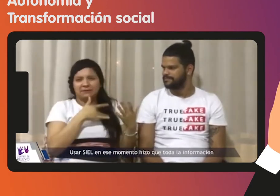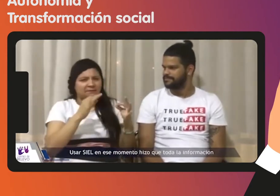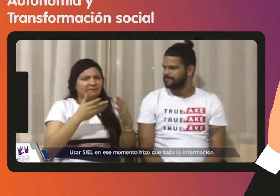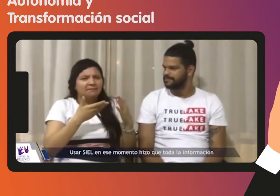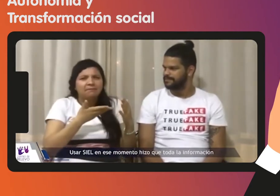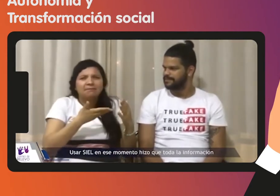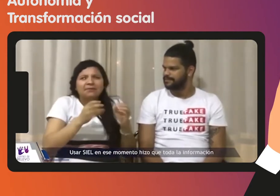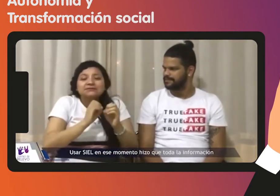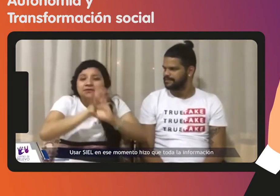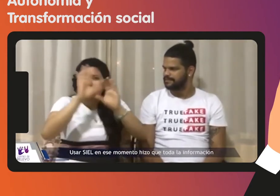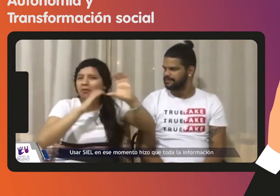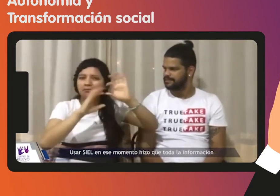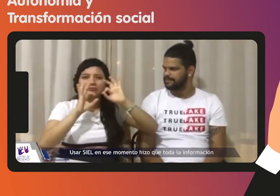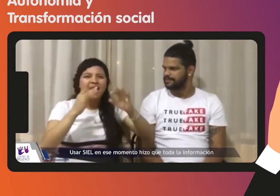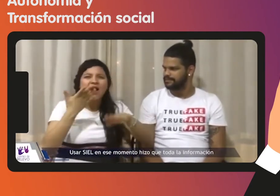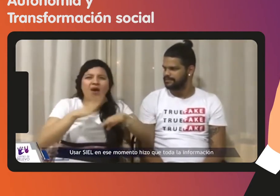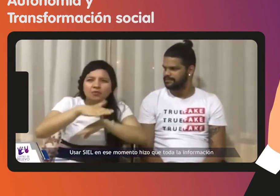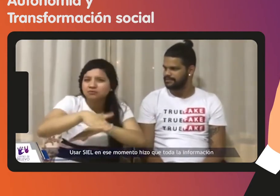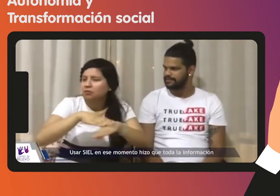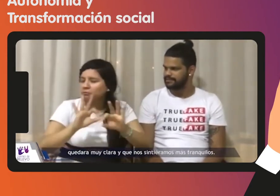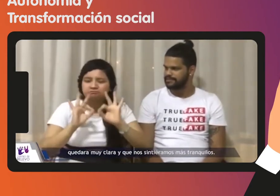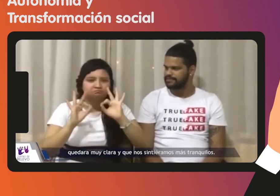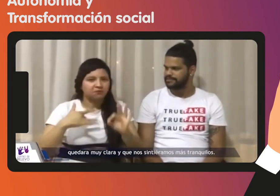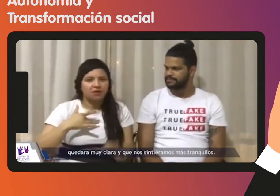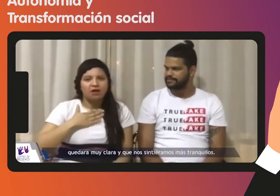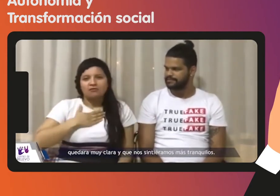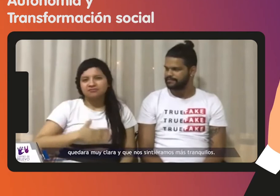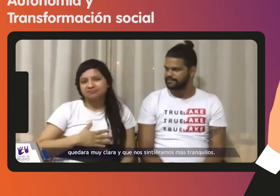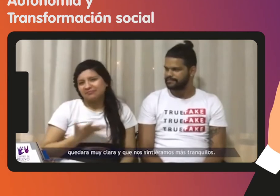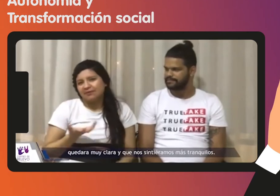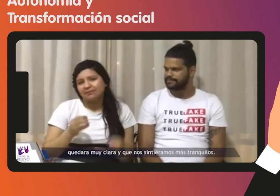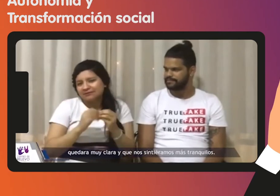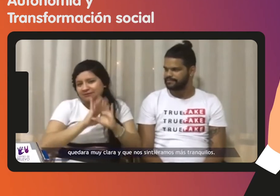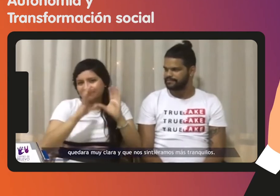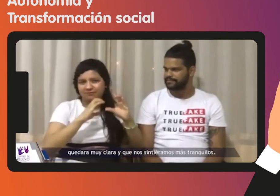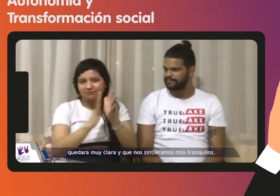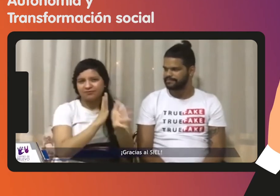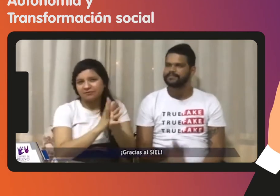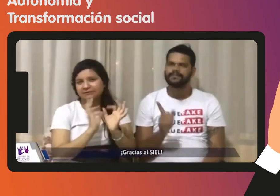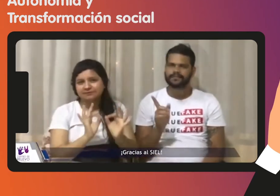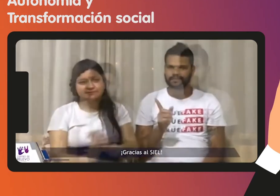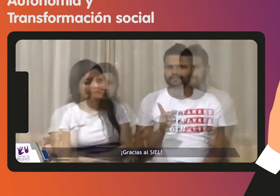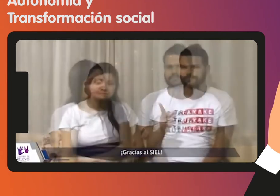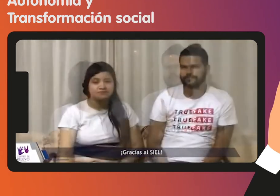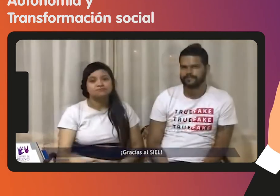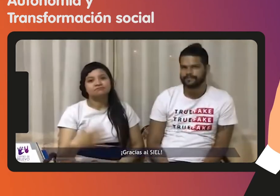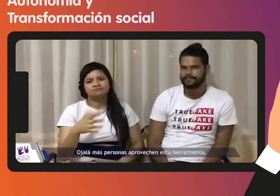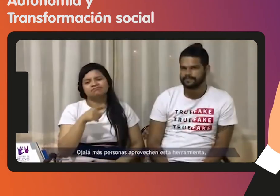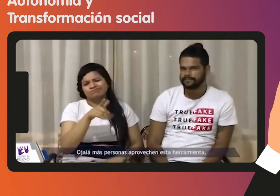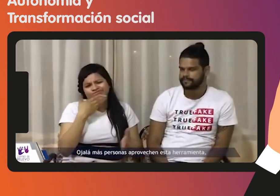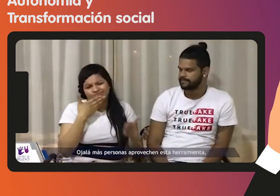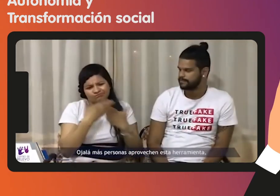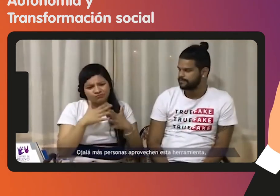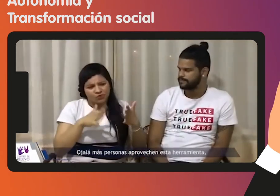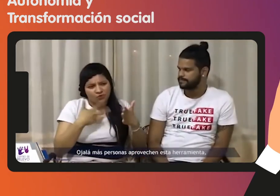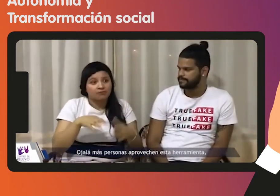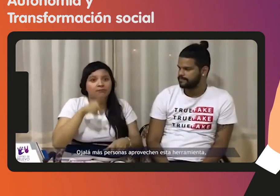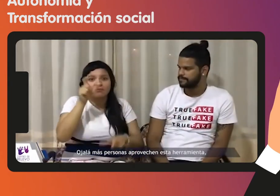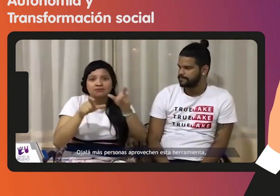Usar Ciel en ese momento hizo que toda la información quedara muy clara y que nos sintiéramos más tranquilos. Gracias al Ciel. Ojalá más personas aprovechen esta